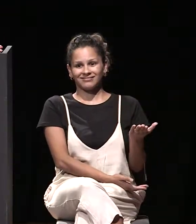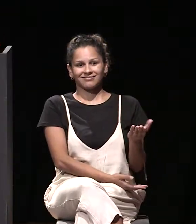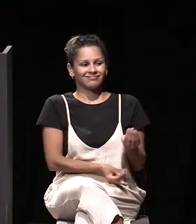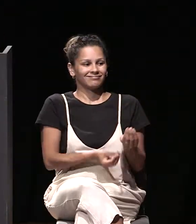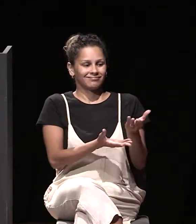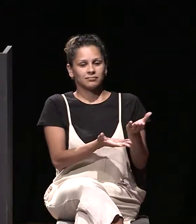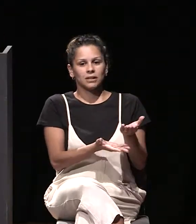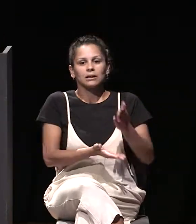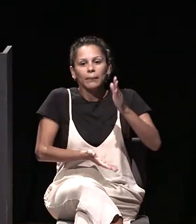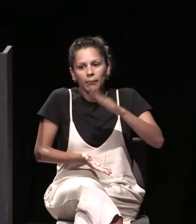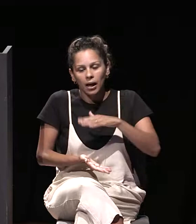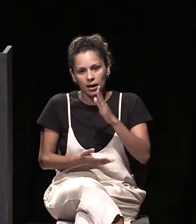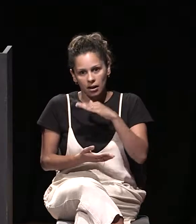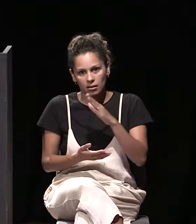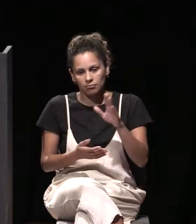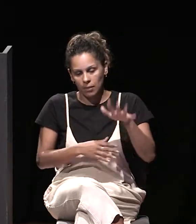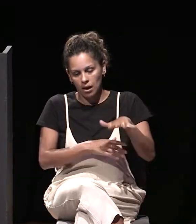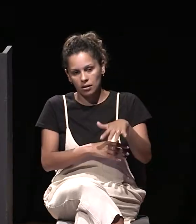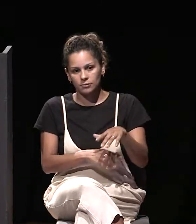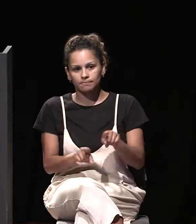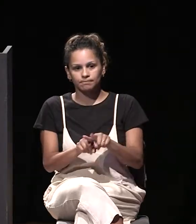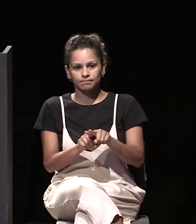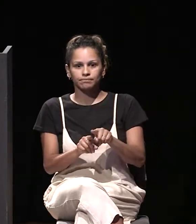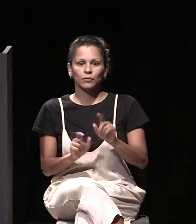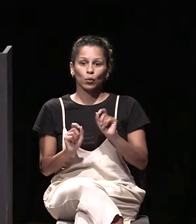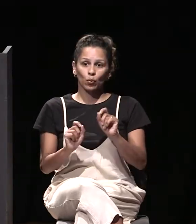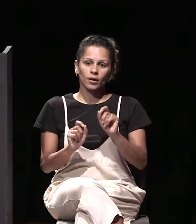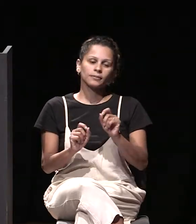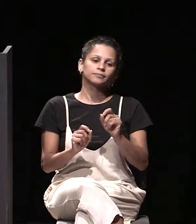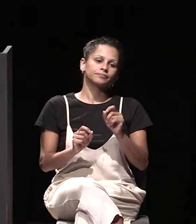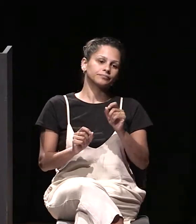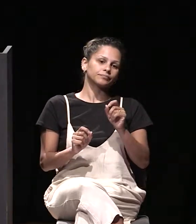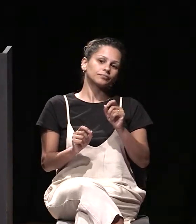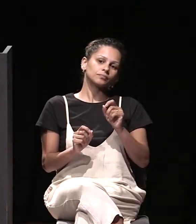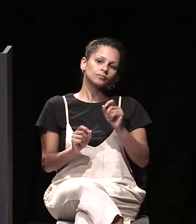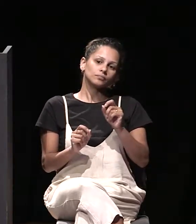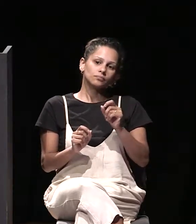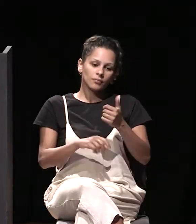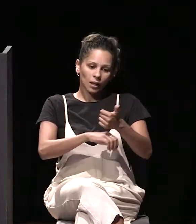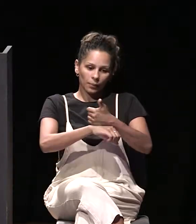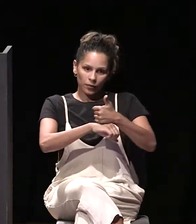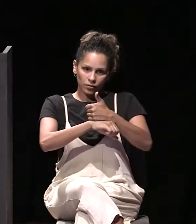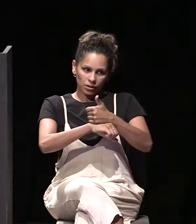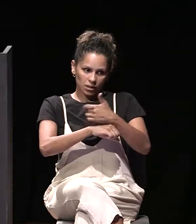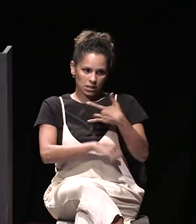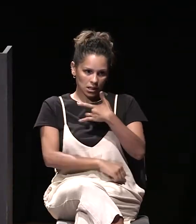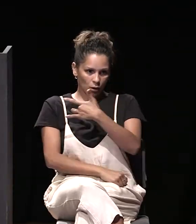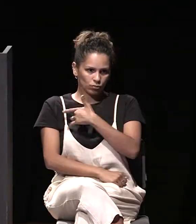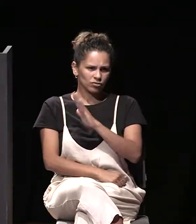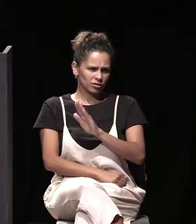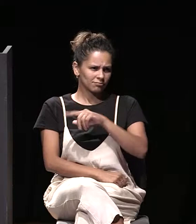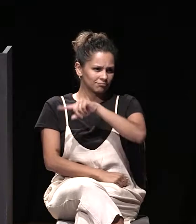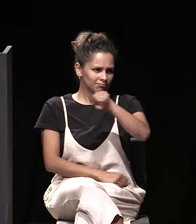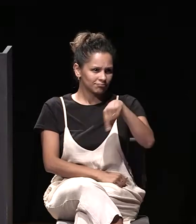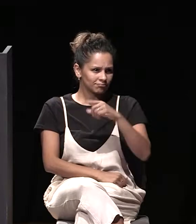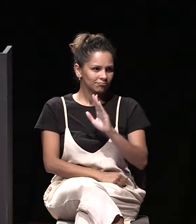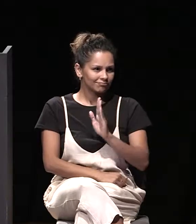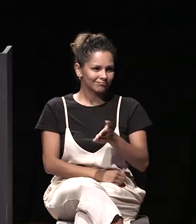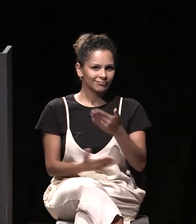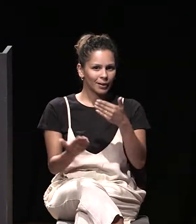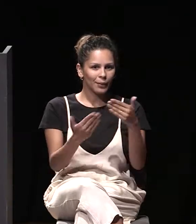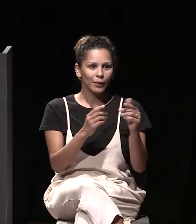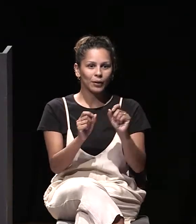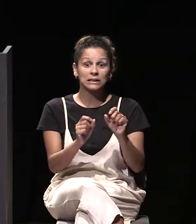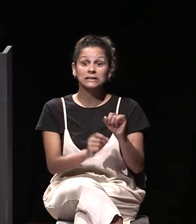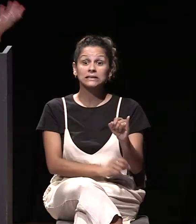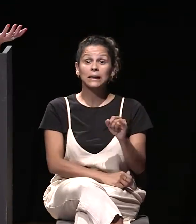informações desatualizadas dos profissionais de saúde, que a gente até conversava com as colegas, se os médicos não sabem